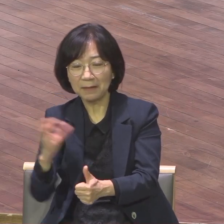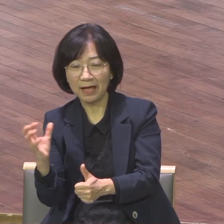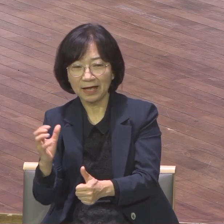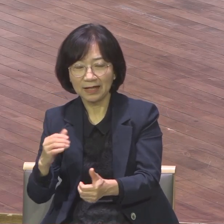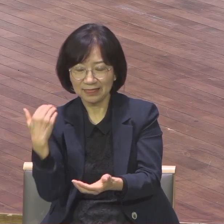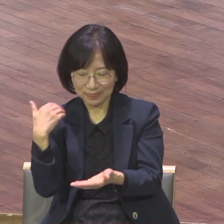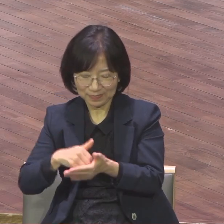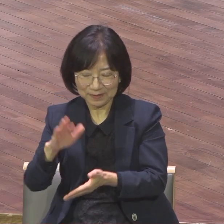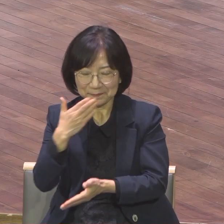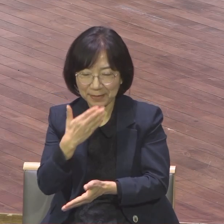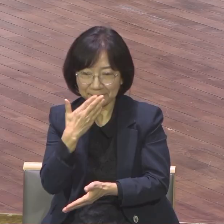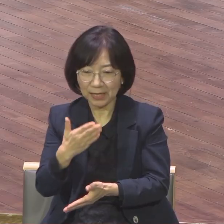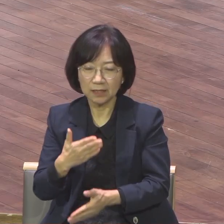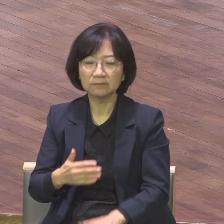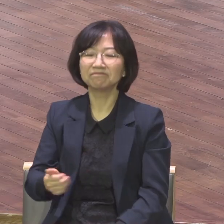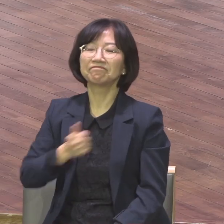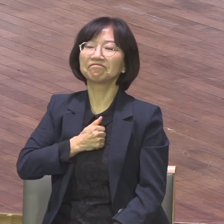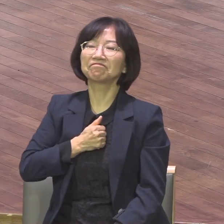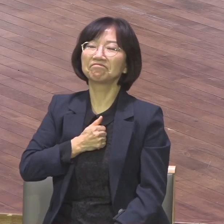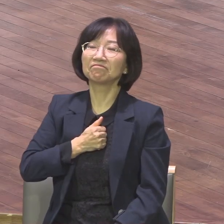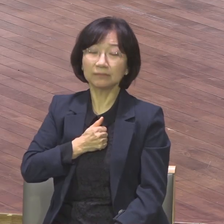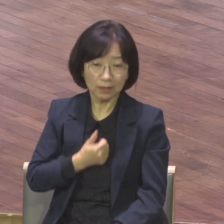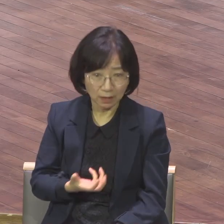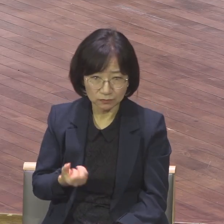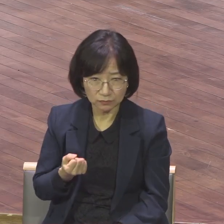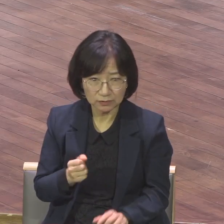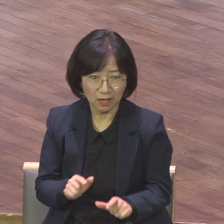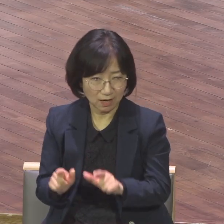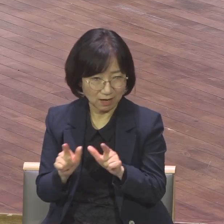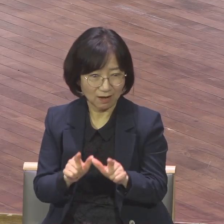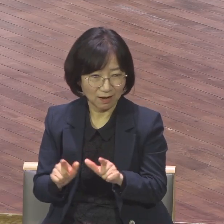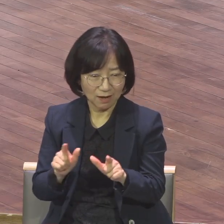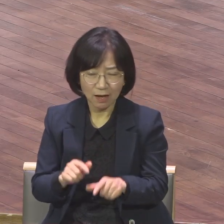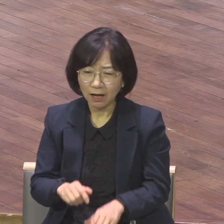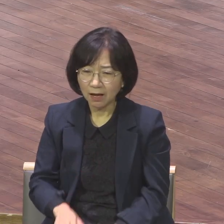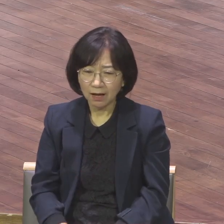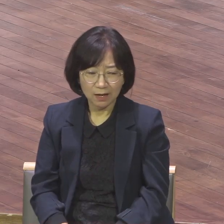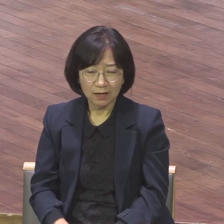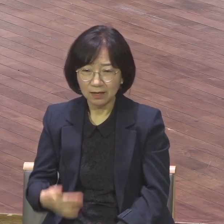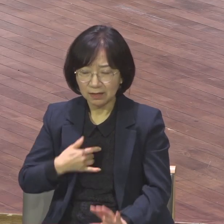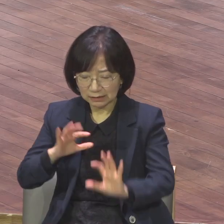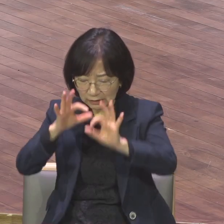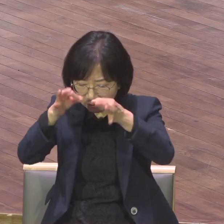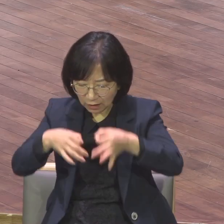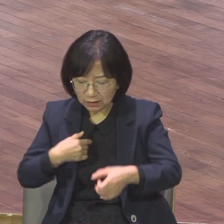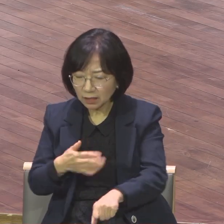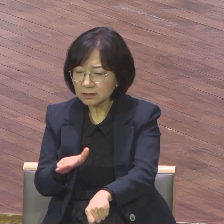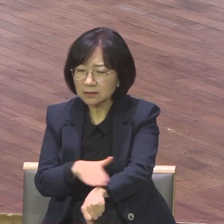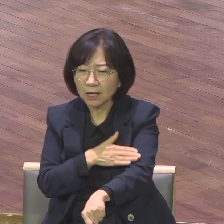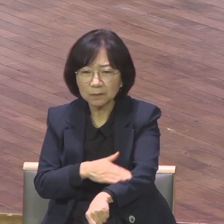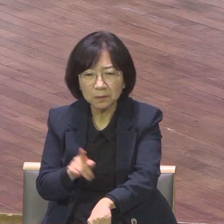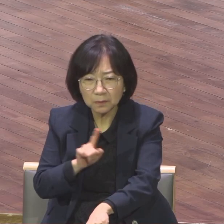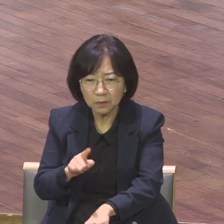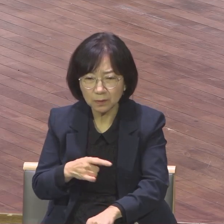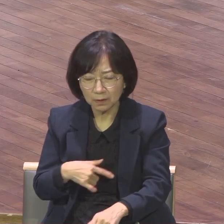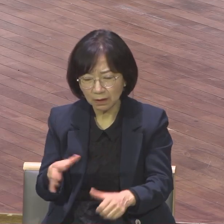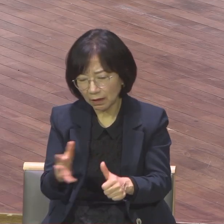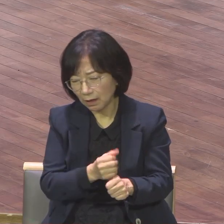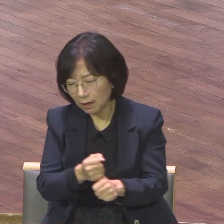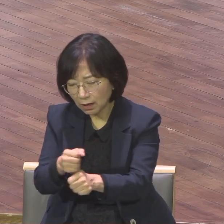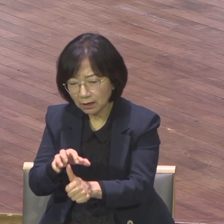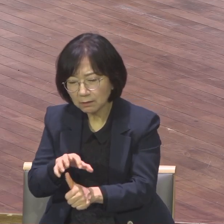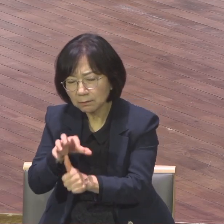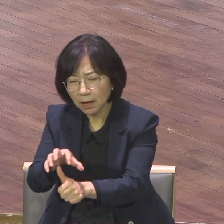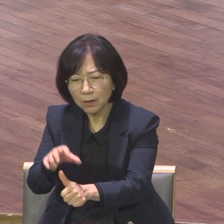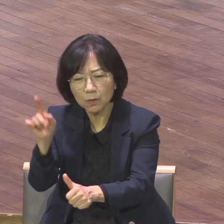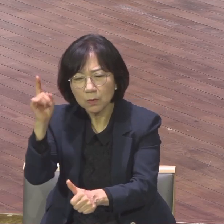선민이라고 하는 이 특권 의식 속에 지금 자기들이 무슨 잘못을 했는지, 왜 우리가 포로로